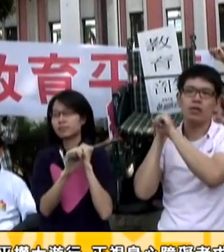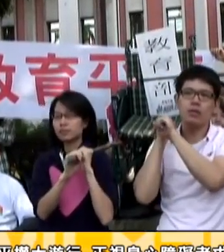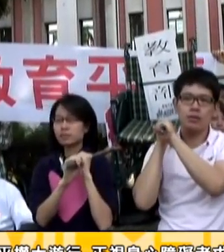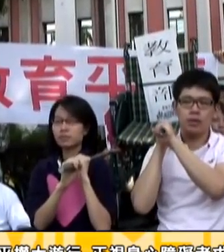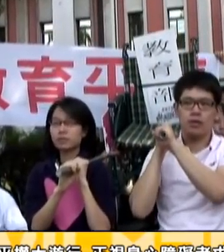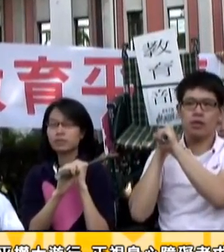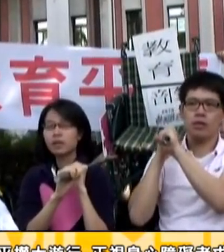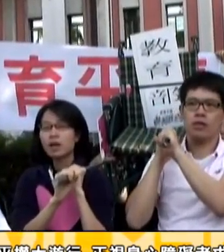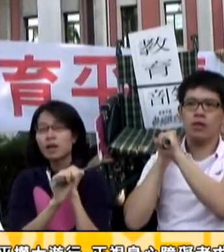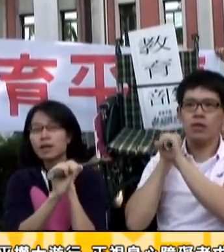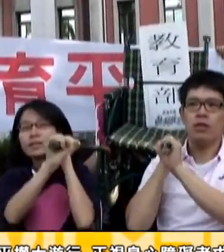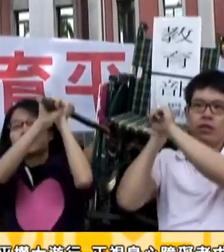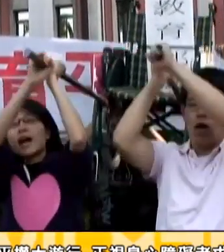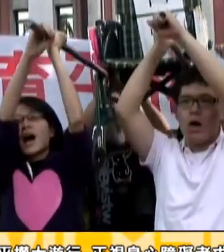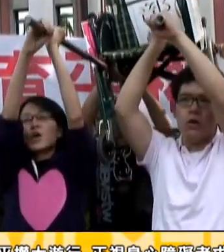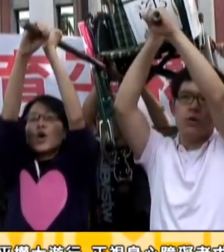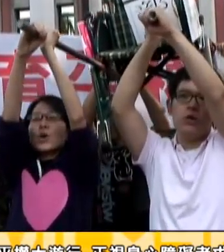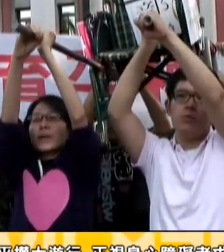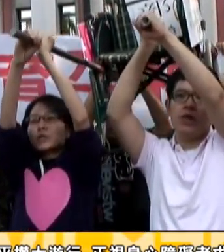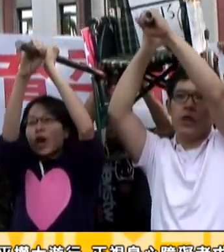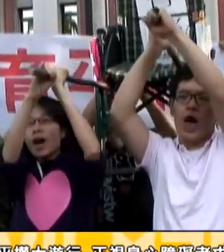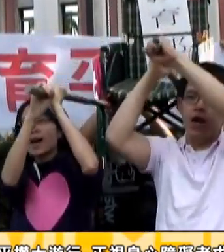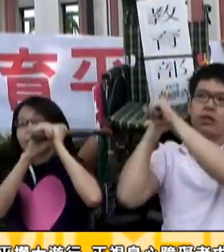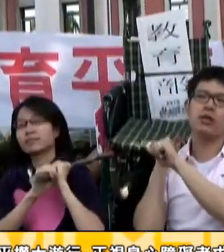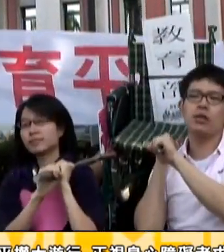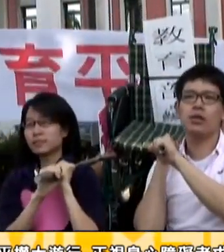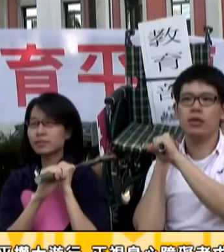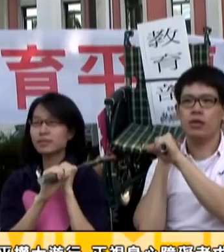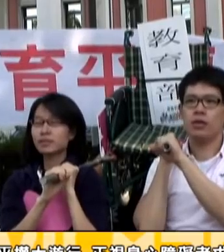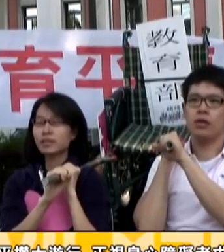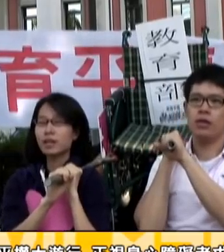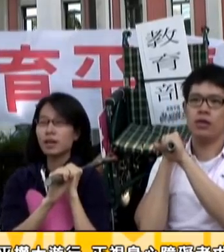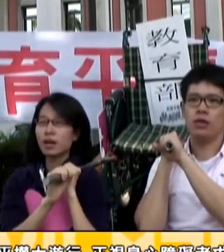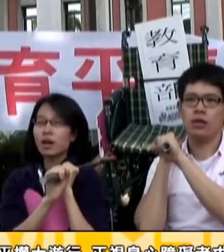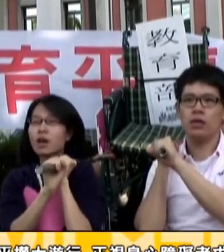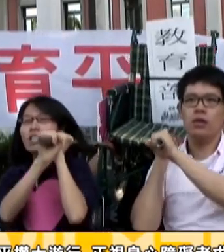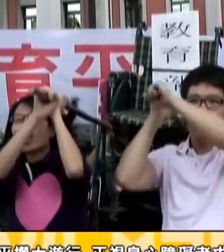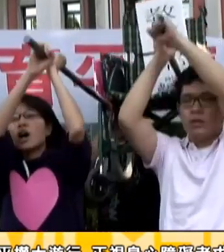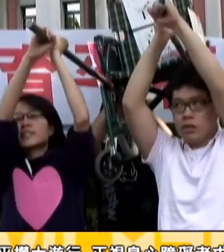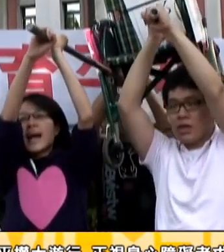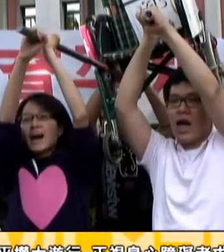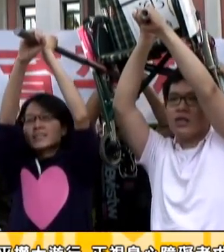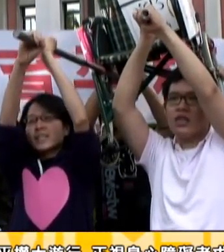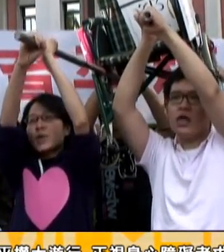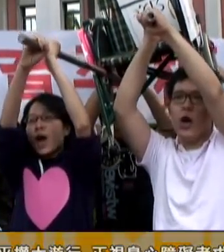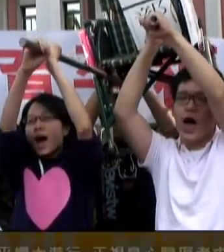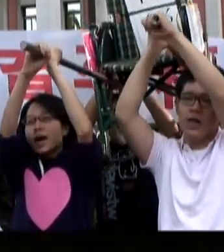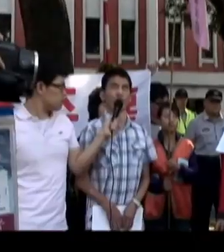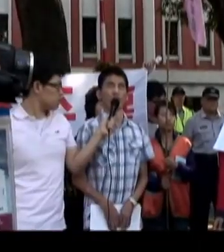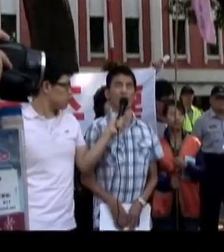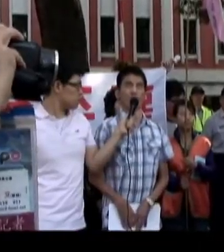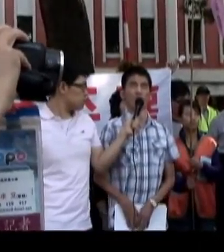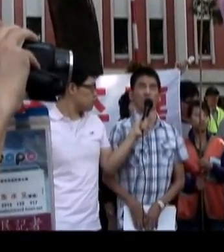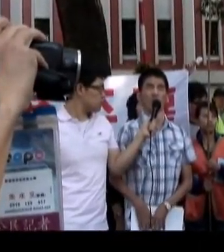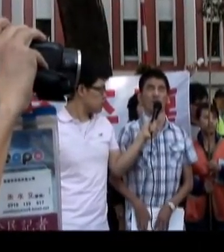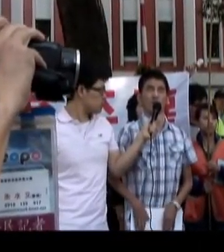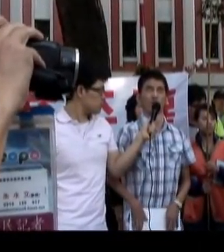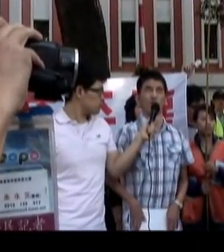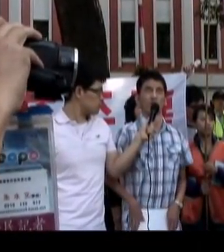育平权， 教育平权， 共享资源， 共享资源。 学校的课程网及数位学习